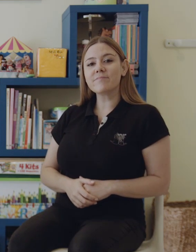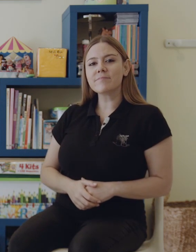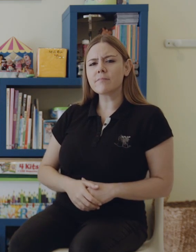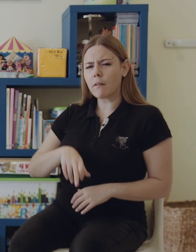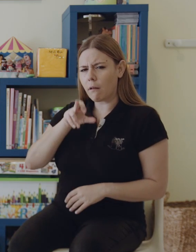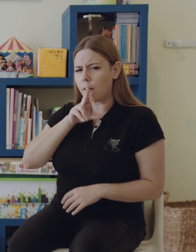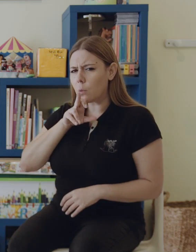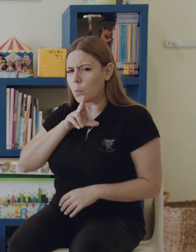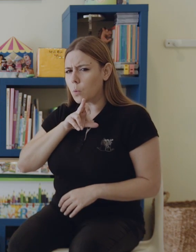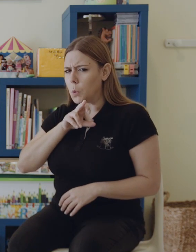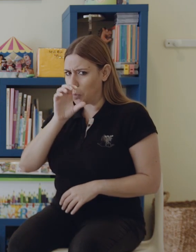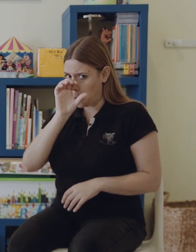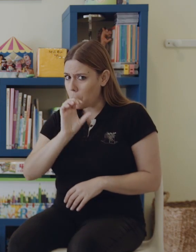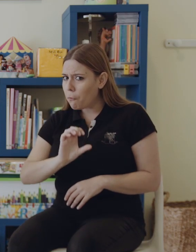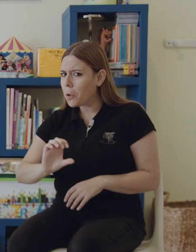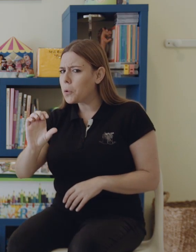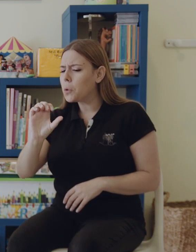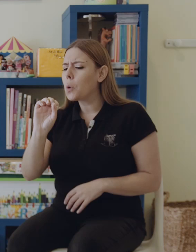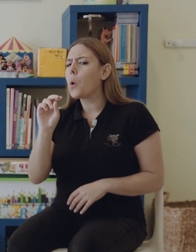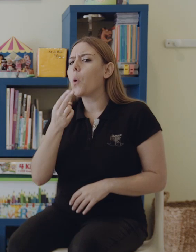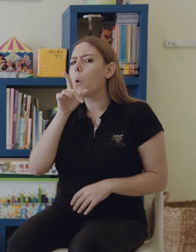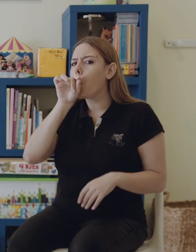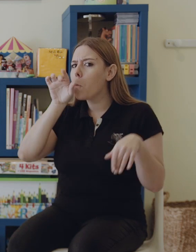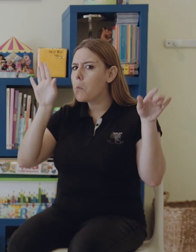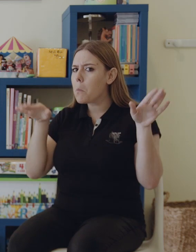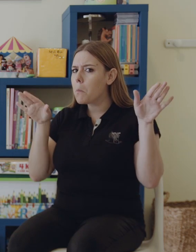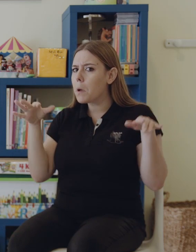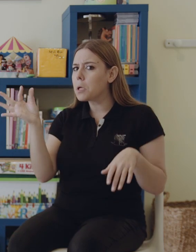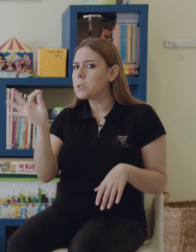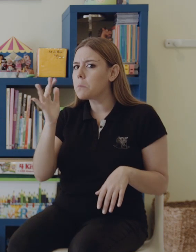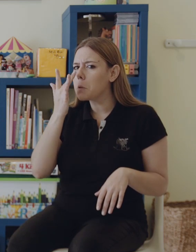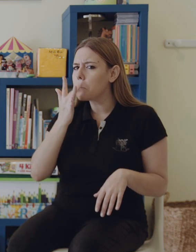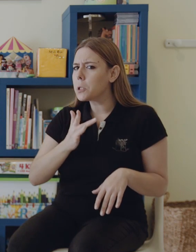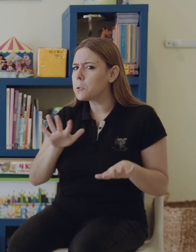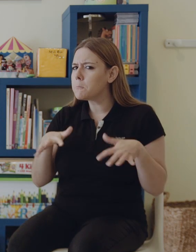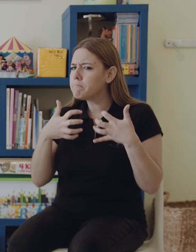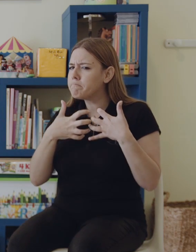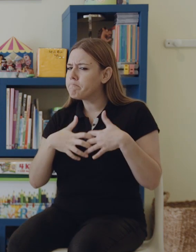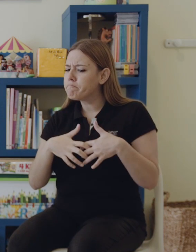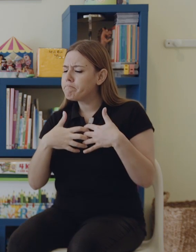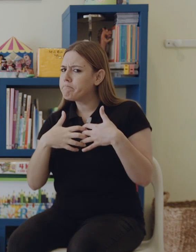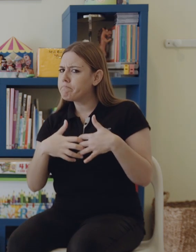Será rato ou elefante ou um pássaro dragão?